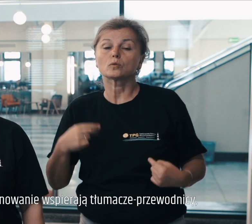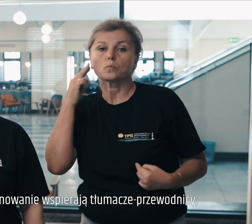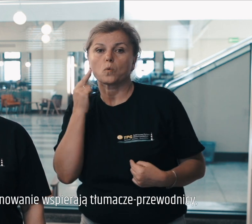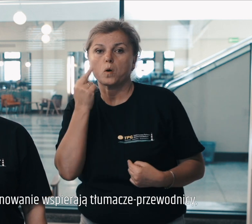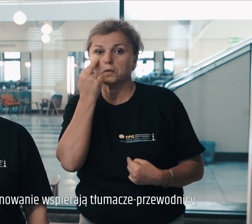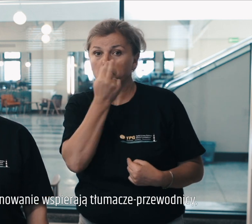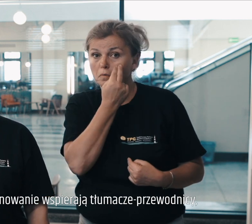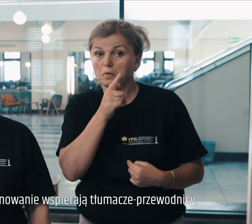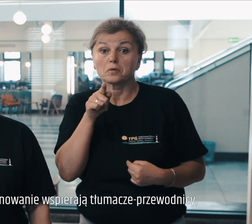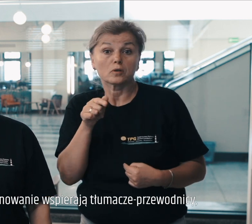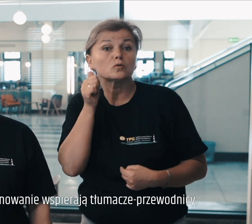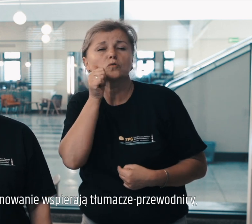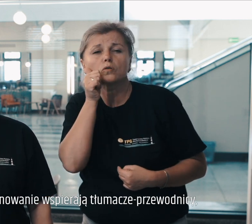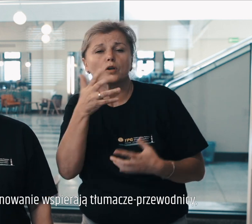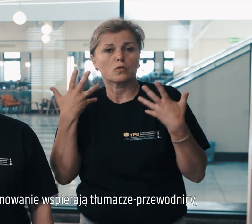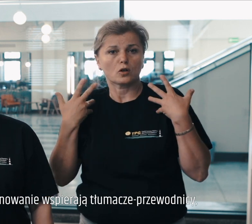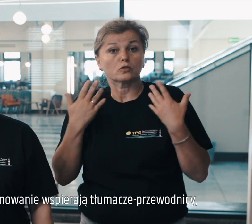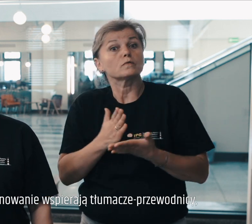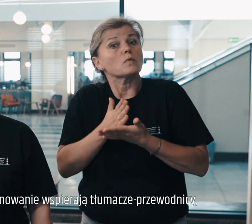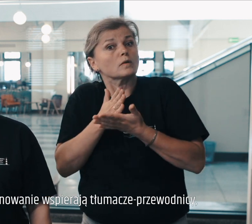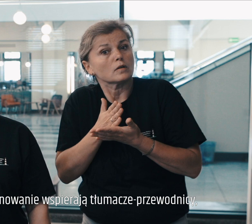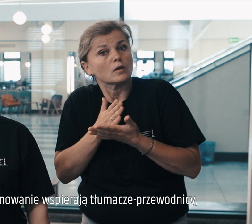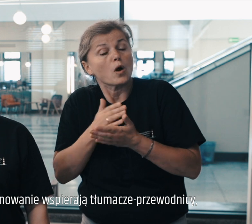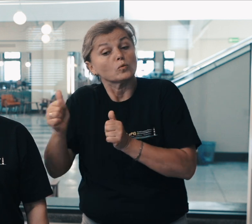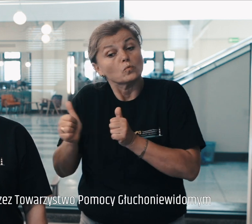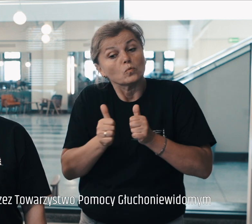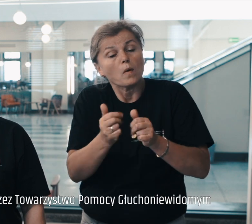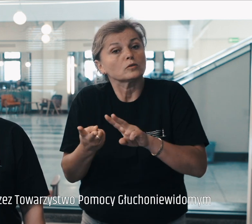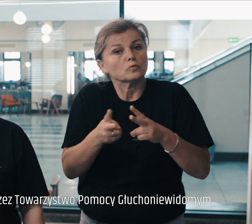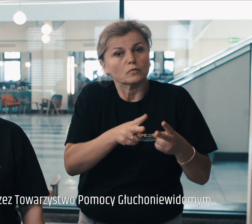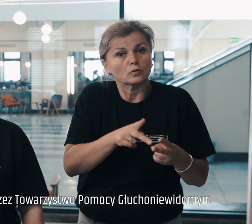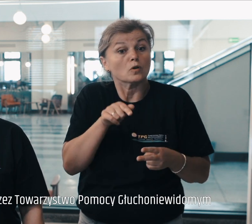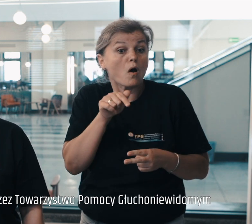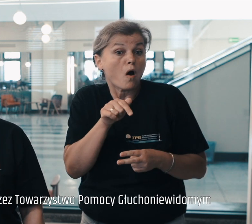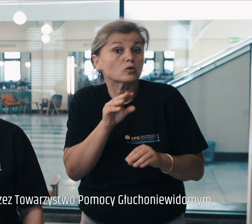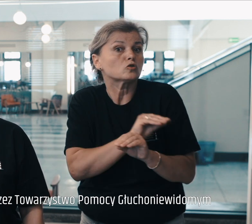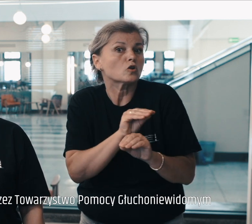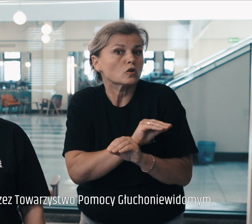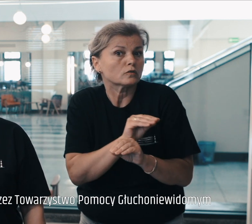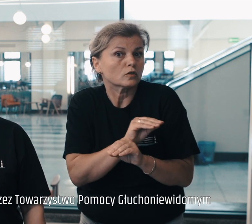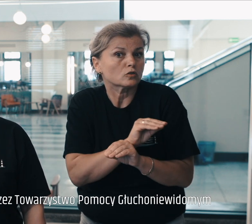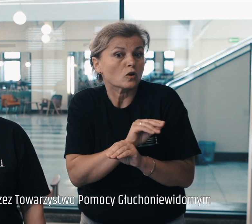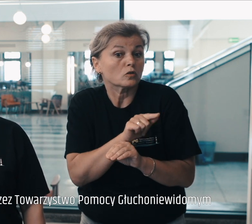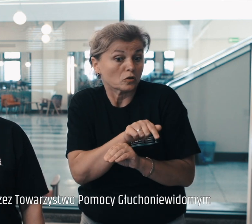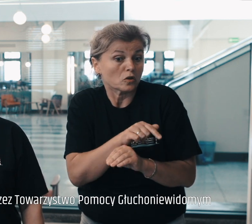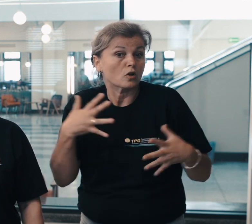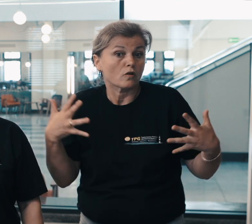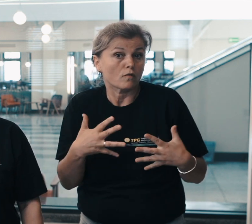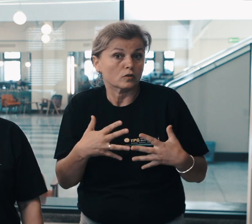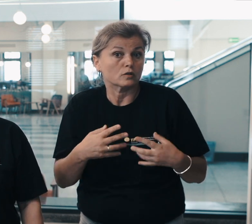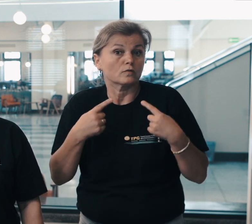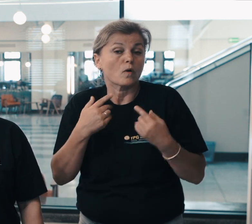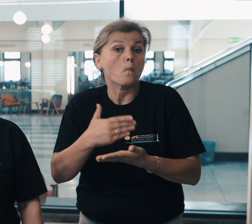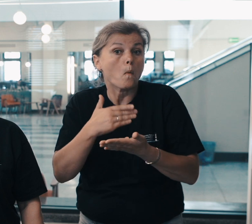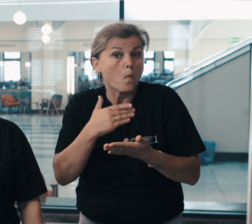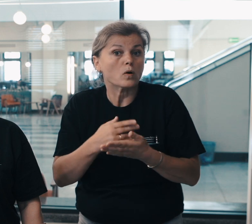Ich codzienne funkcjonowanie wspierają tłumacze przewodnicy, którzy są przeszkoleni przez Towarzystwo Pomocy Głuchoniewidomym.